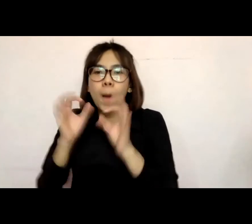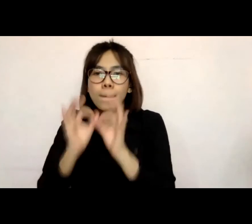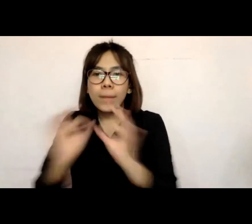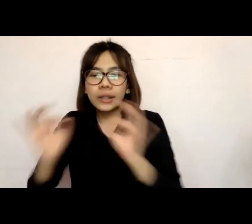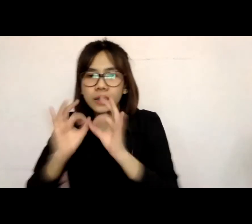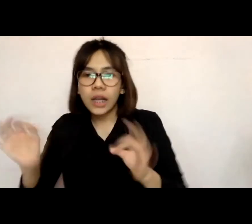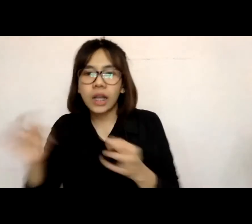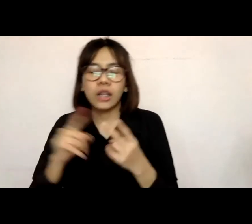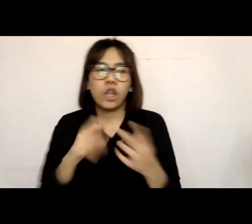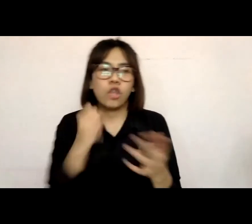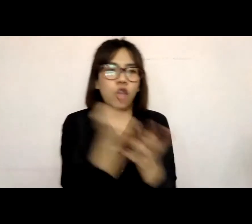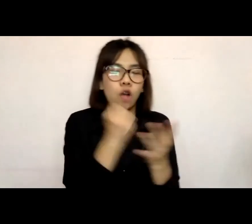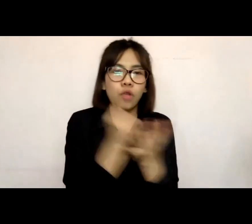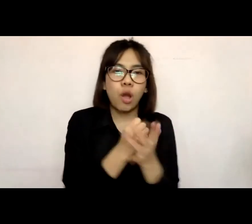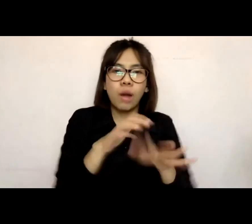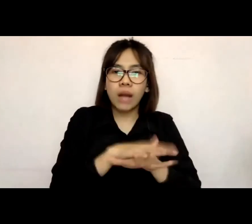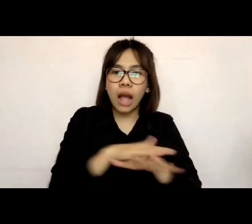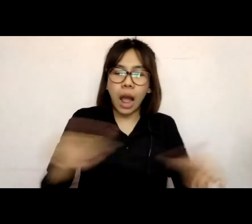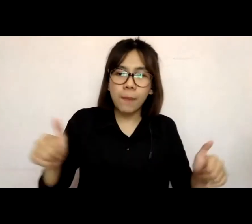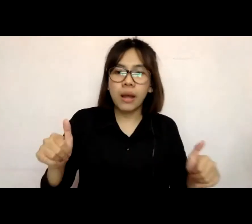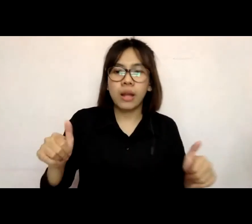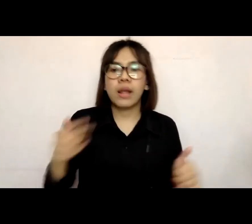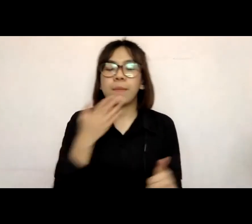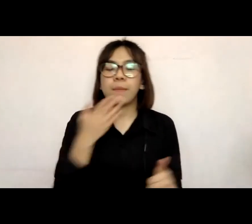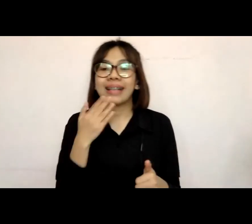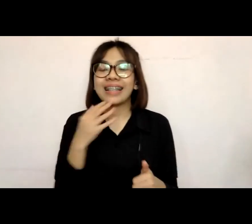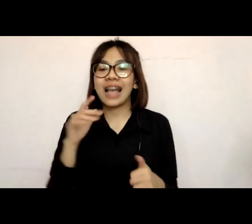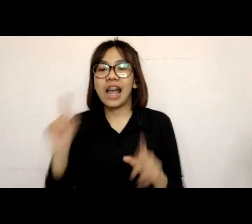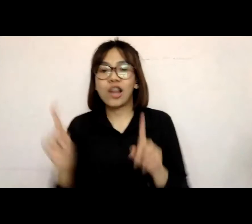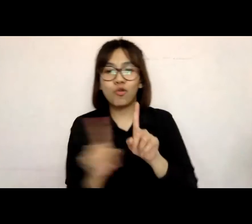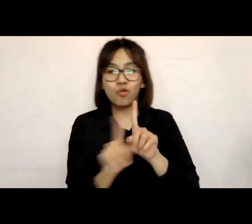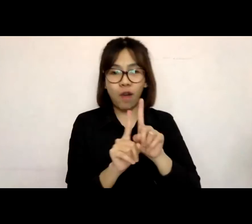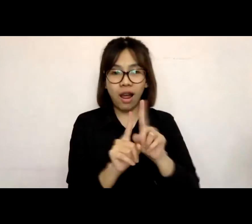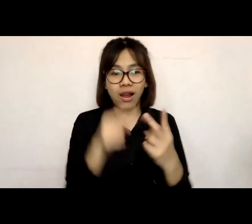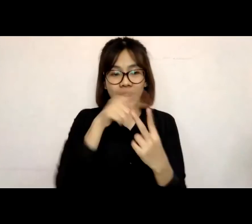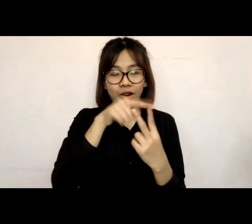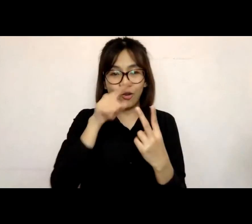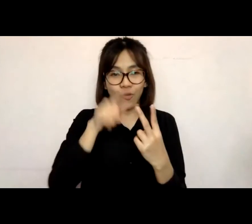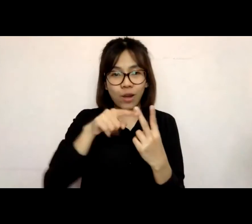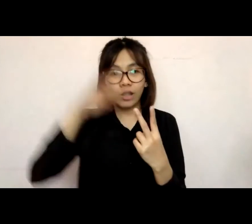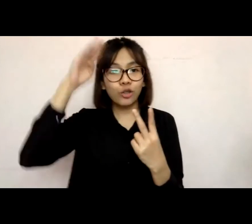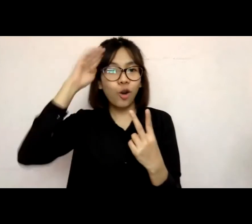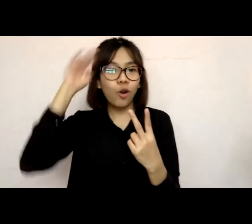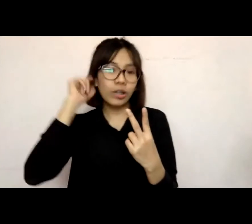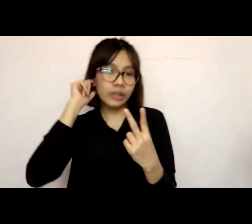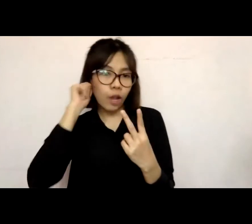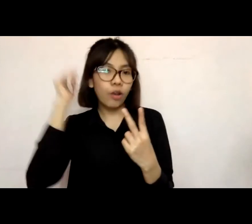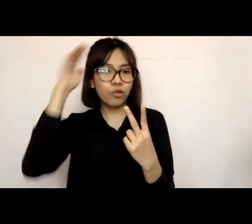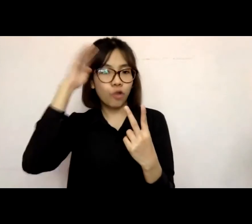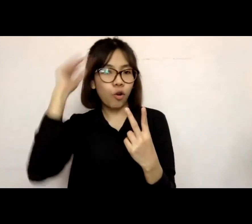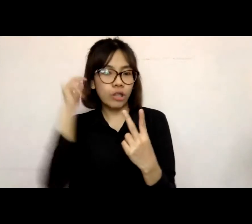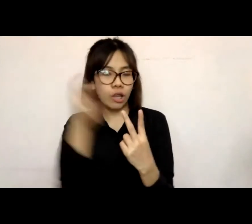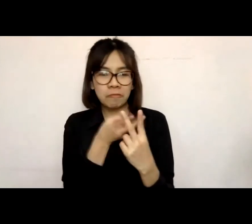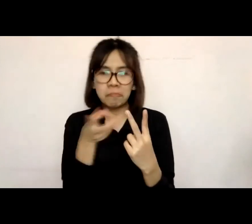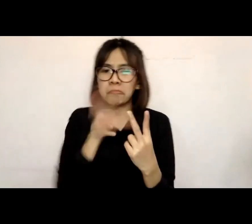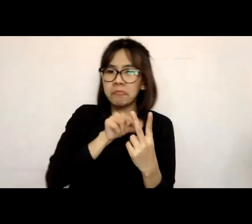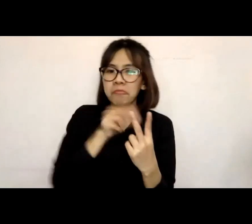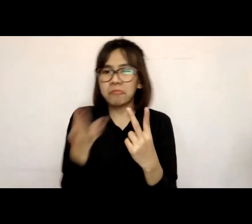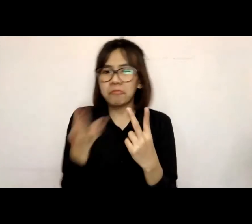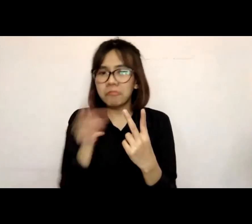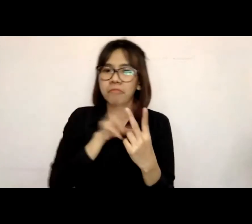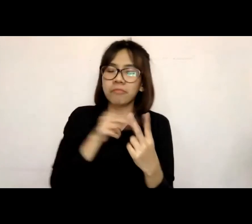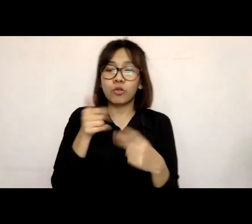saya. Oke. Nah, tapi gini, Regina sama Zaki kan pasti sudah paham ya soal pendidikan kesetaraan gender